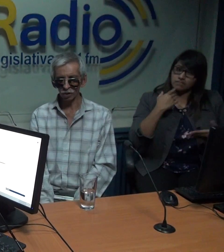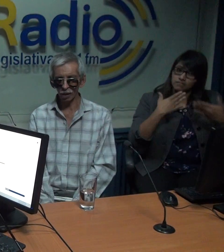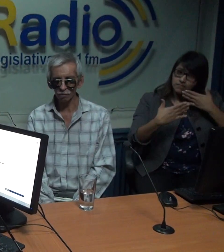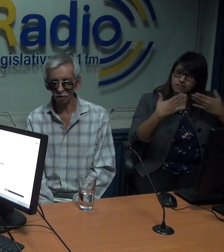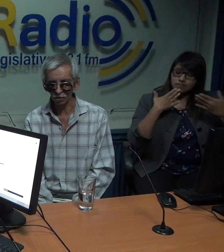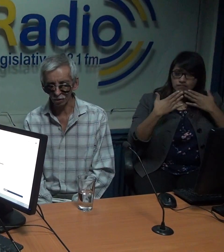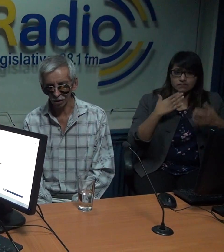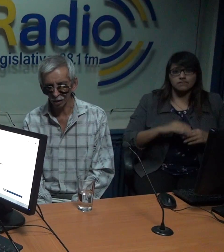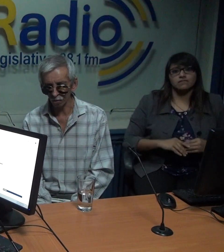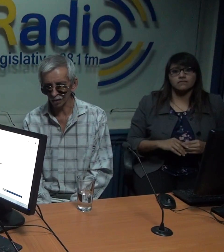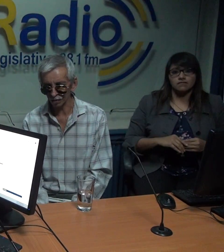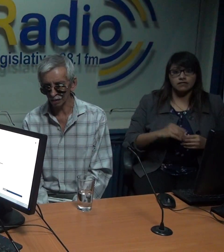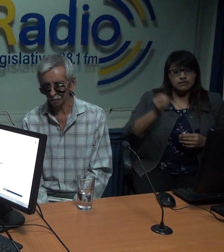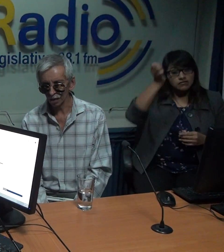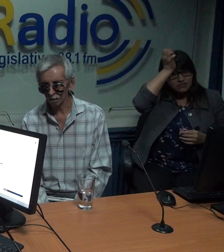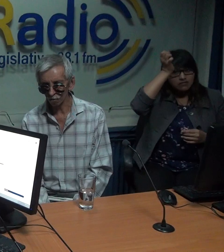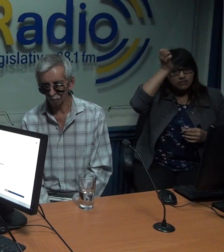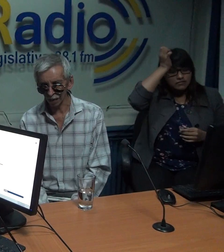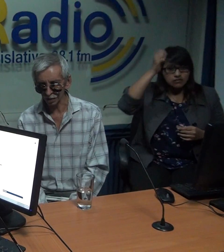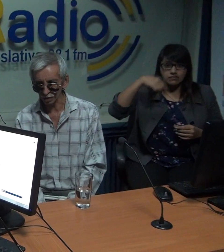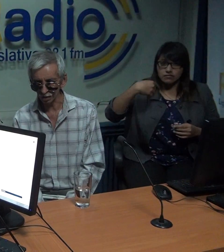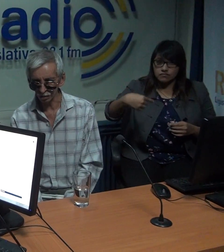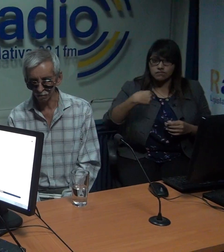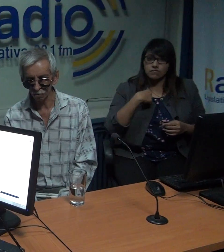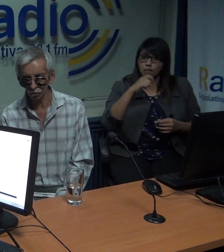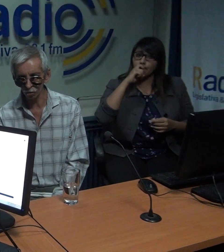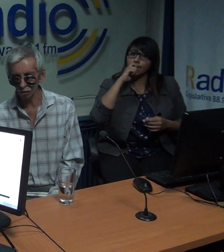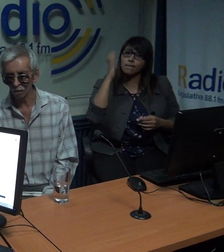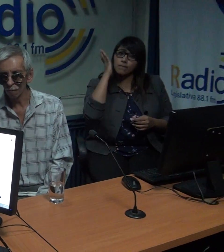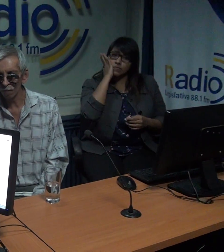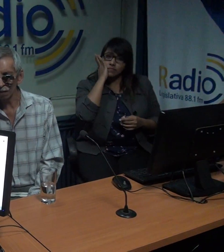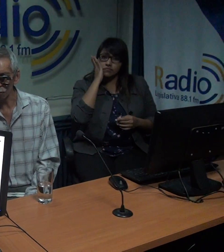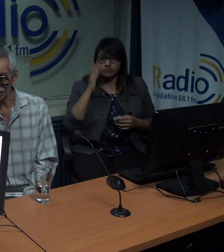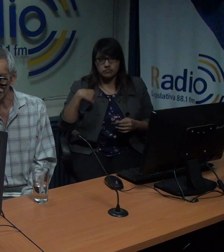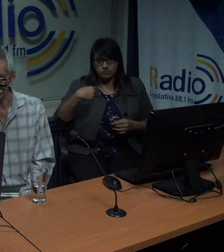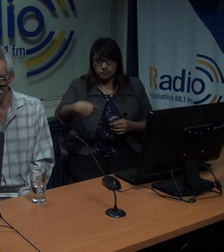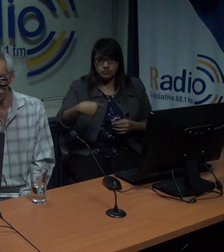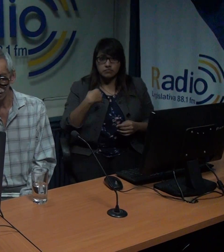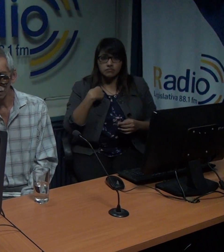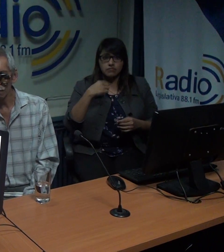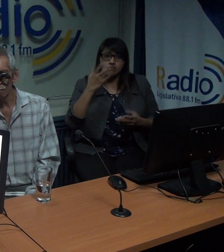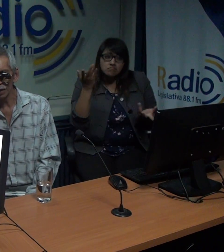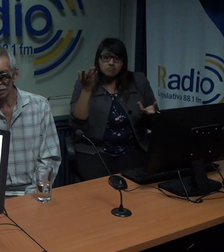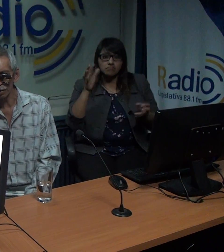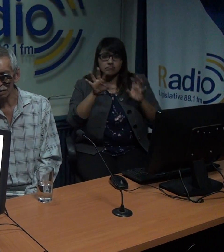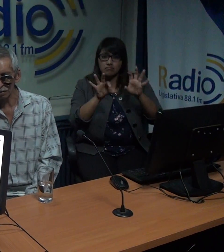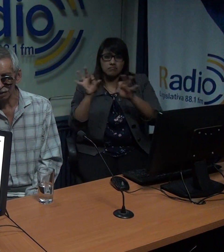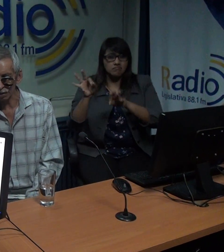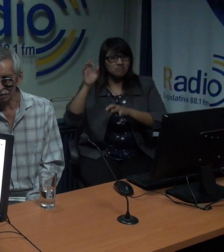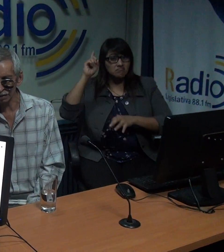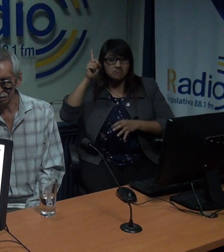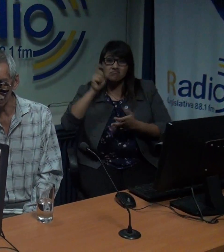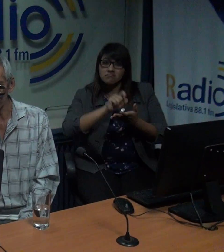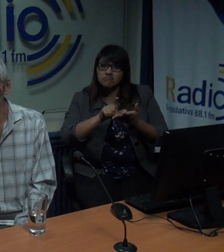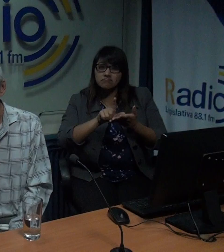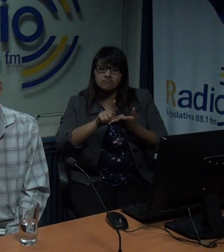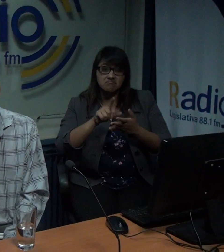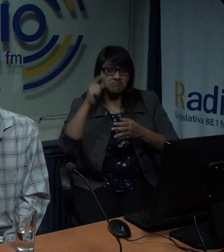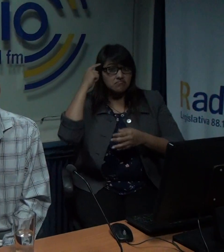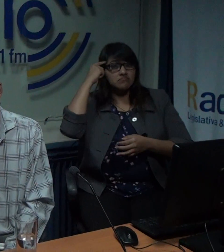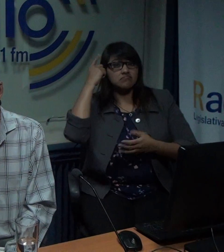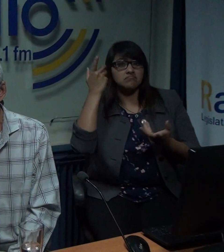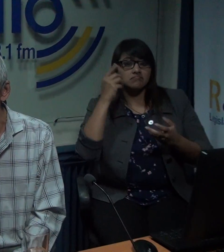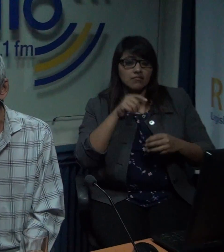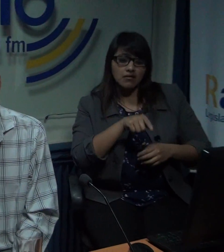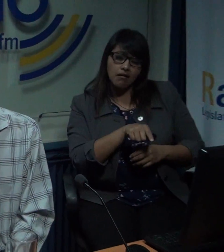que uno de los errores que cometen los padres e incluso los maestros es creer que el niño